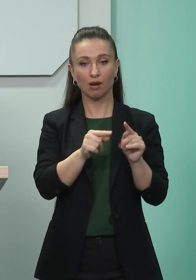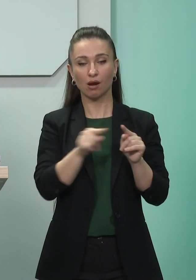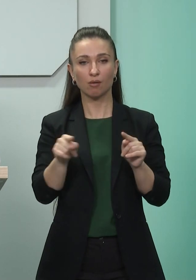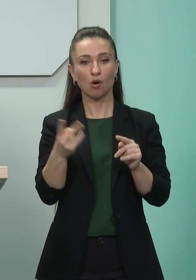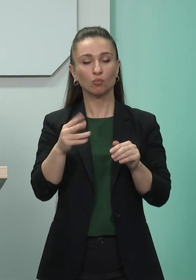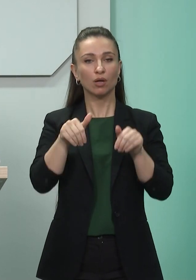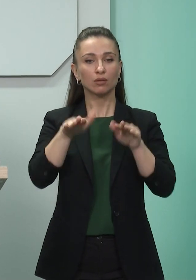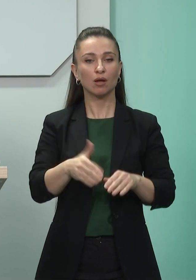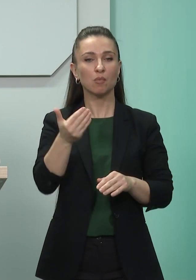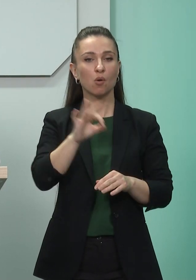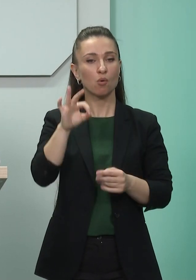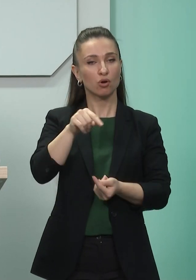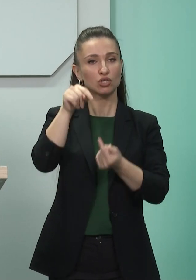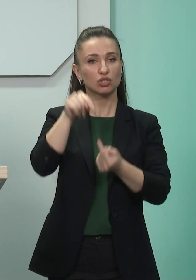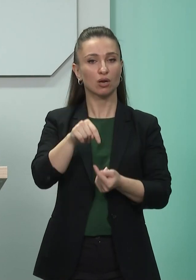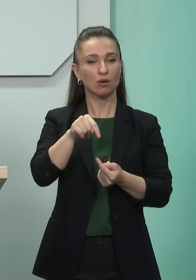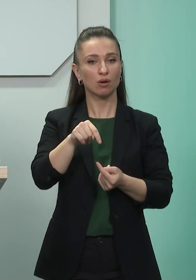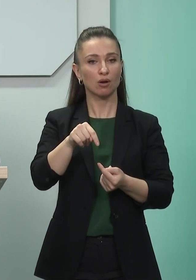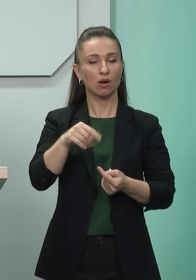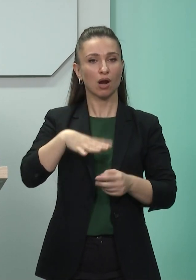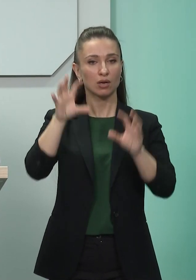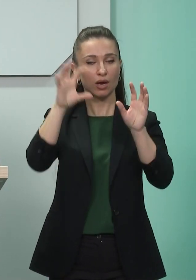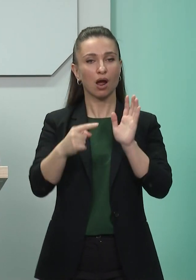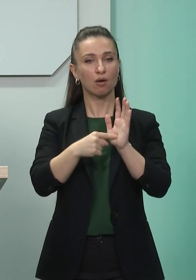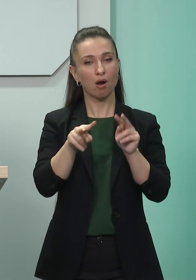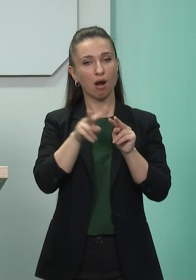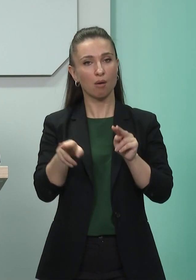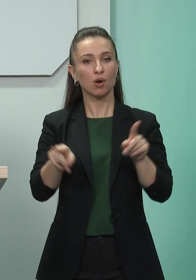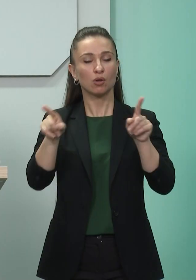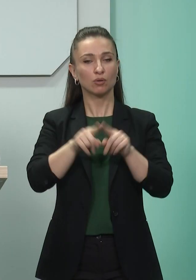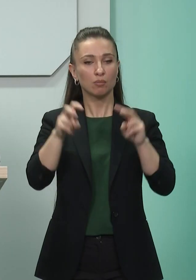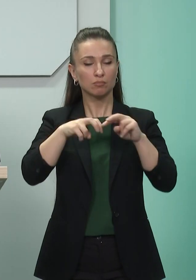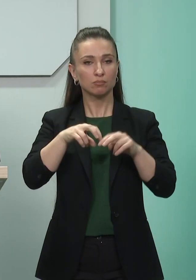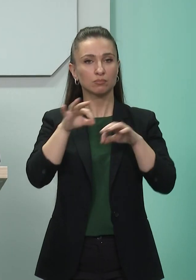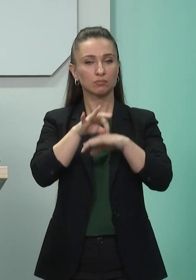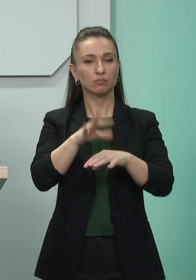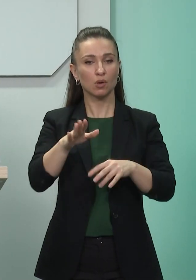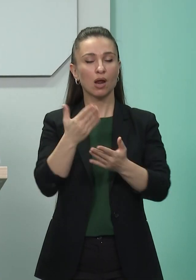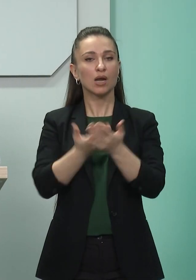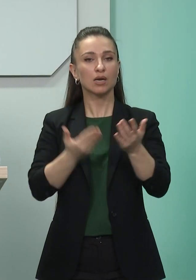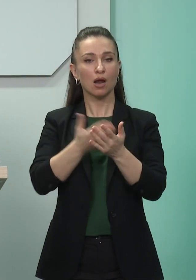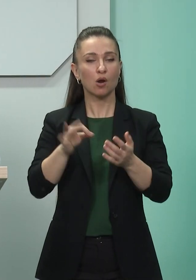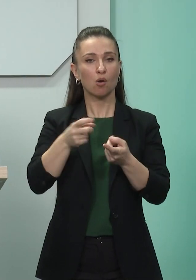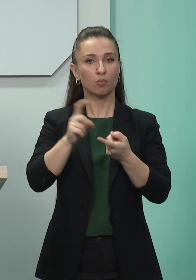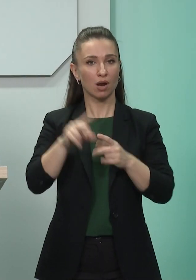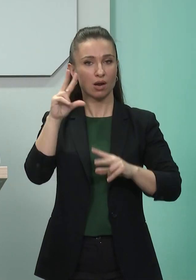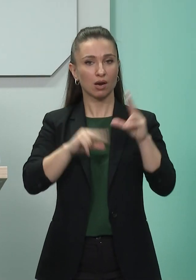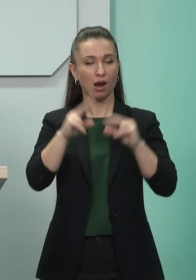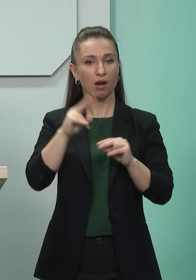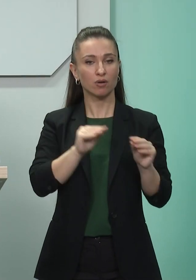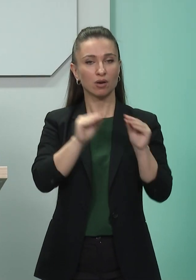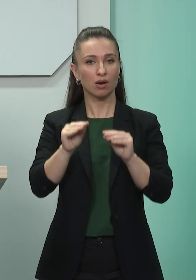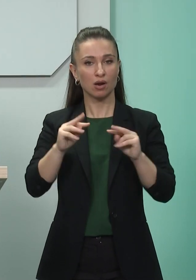და დაადგენს მათ შესაბამისობას ქართულ კანონმდებლობასთან. ასევე მიმოიხილავს რეკომენდაციების გათვალისწინებით